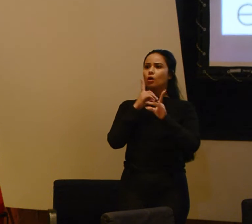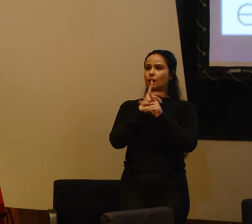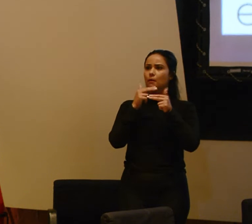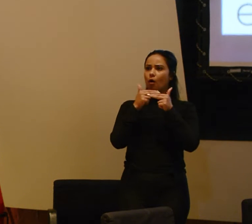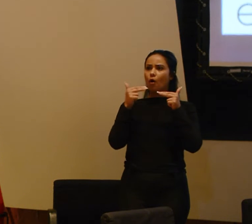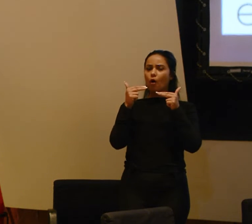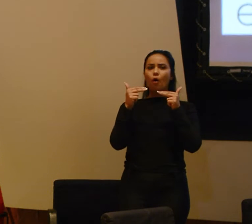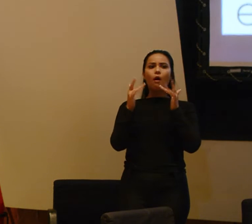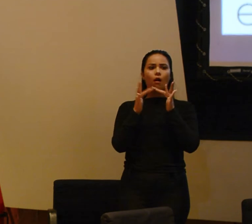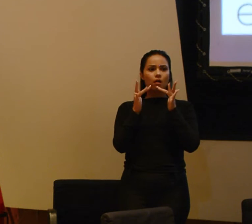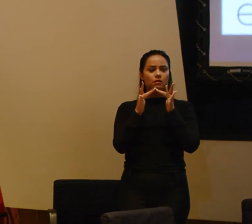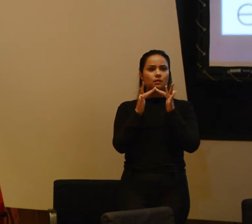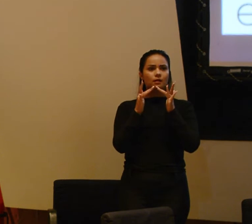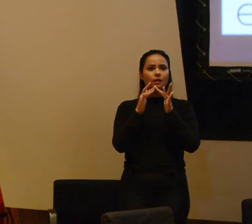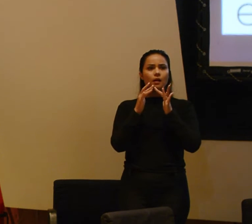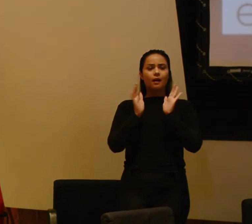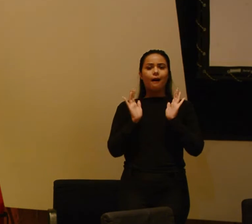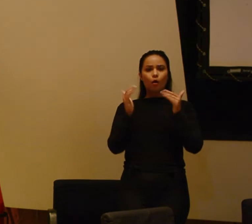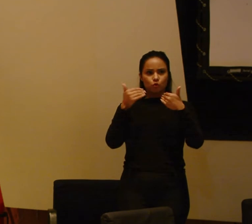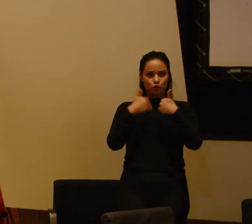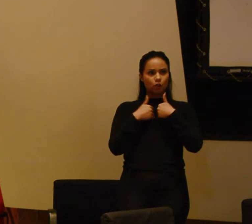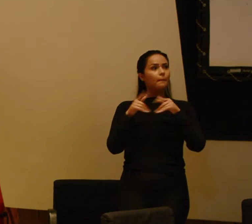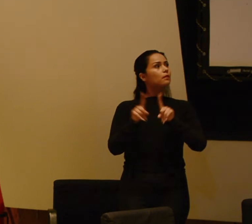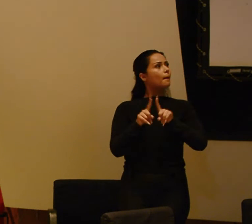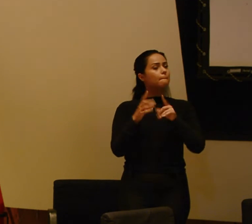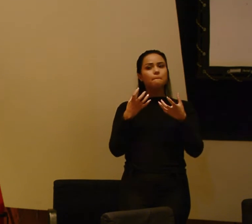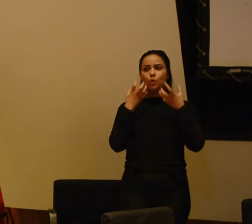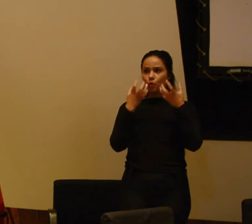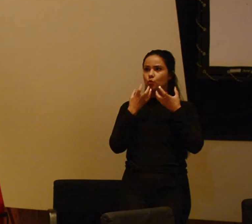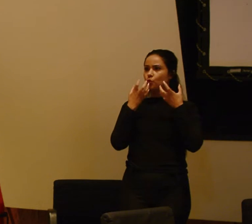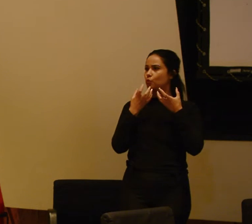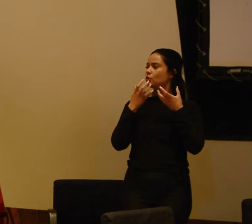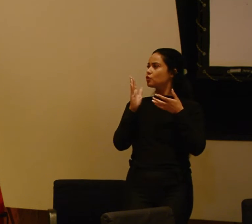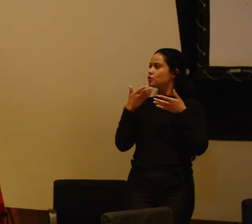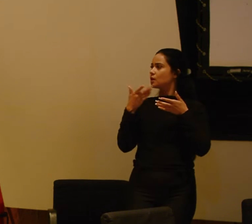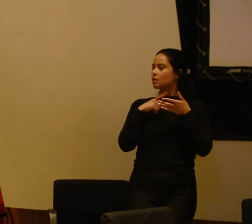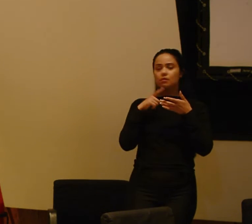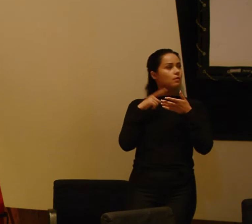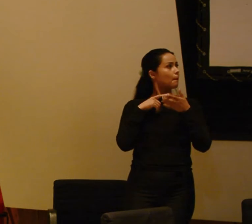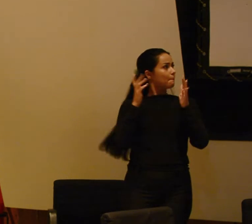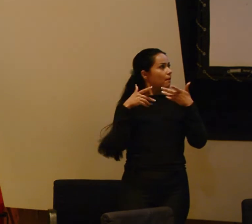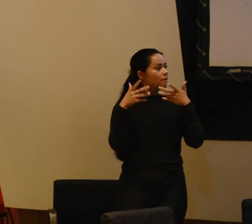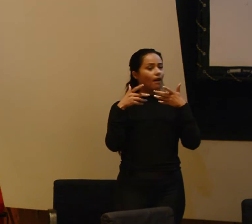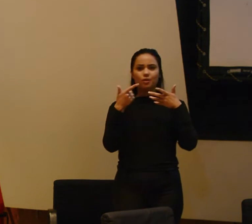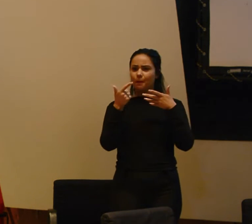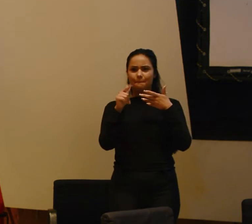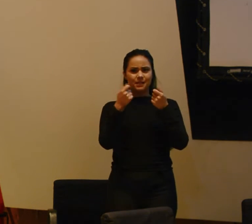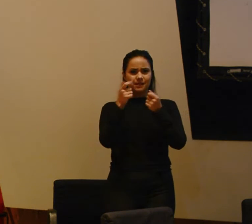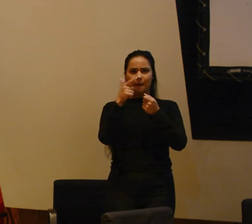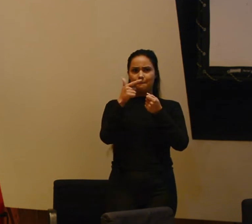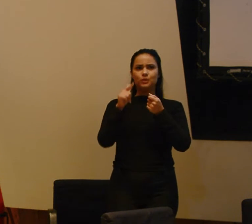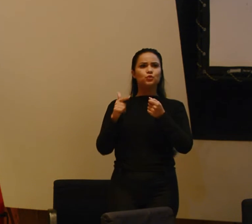coisa relacionada a autismo e música. Então, as meninas já conceituaram algumas vezes, não preciso repetir